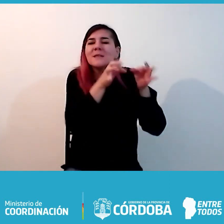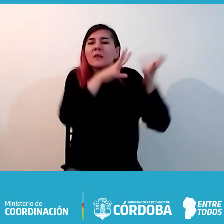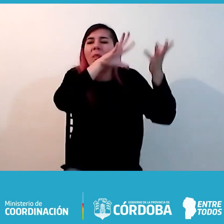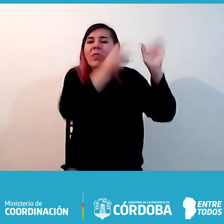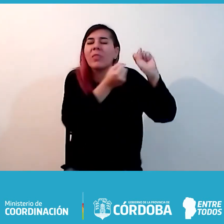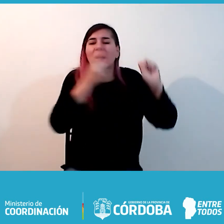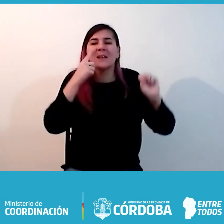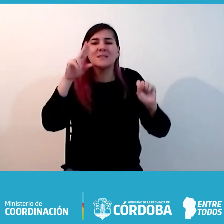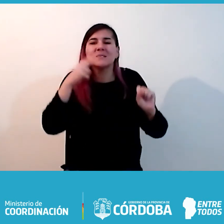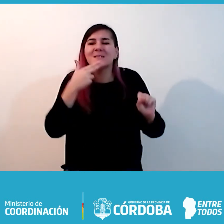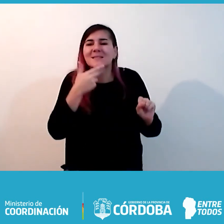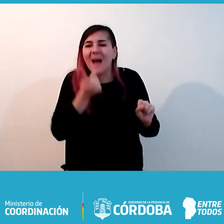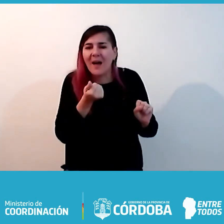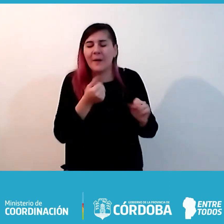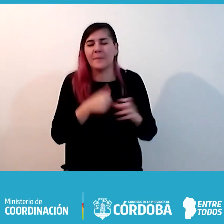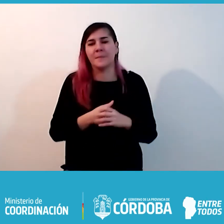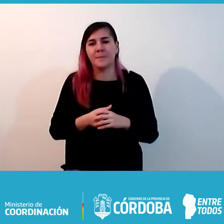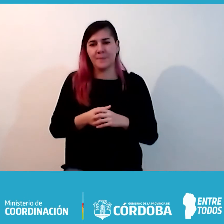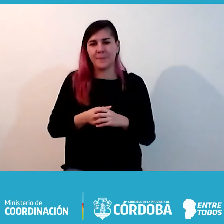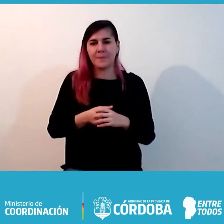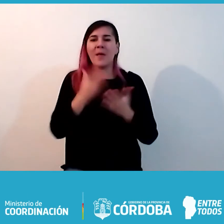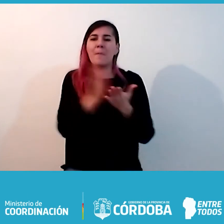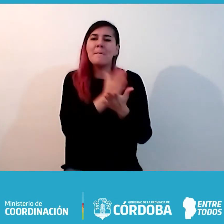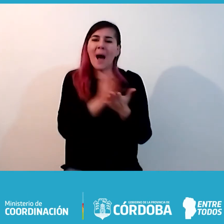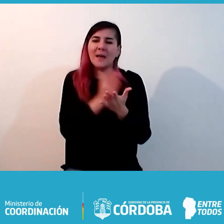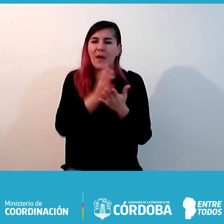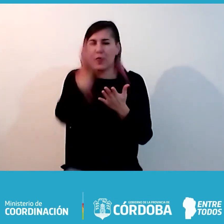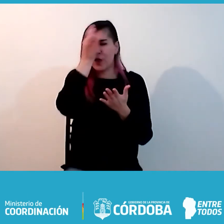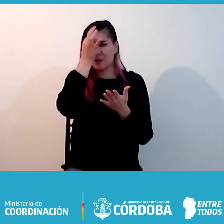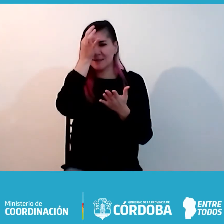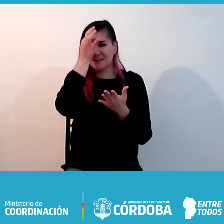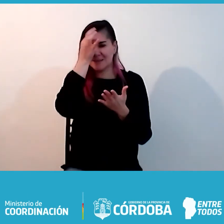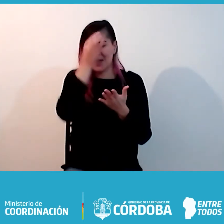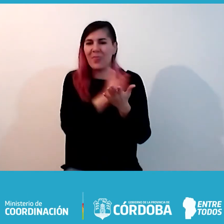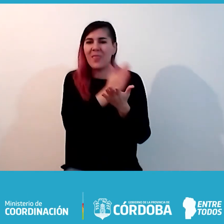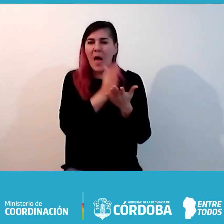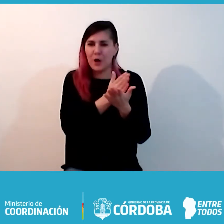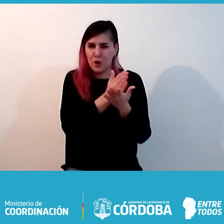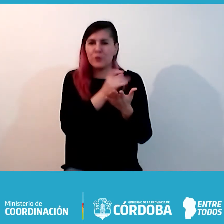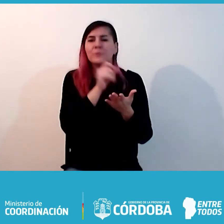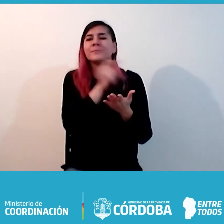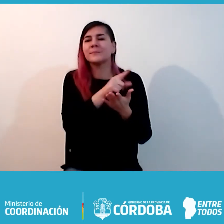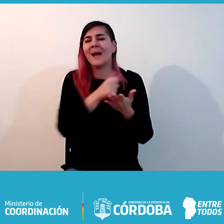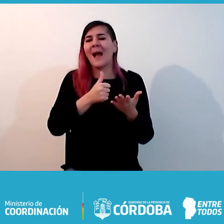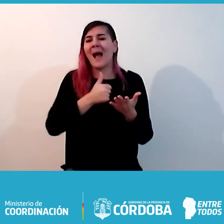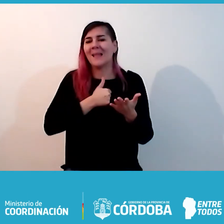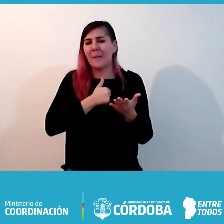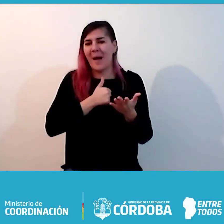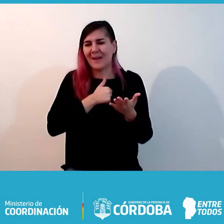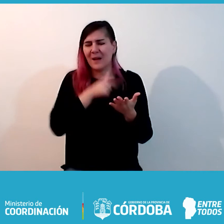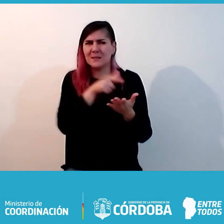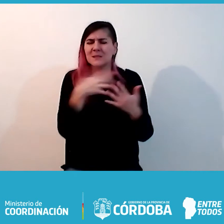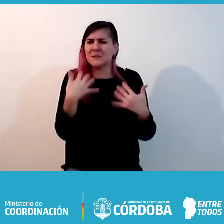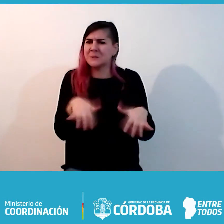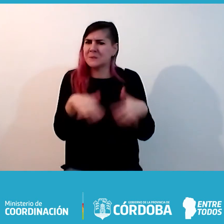IRSA. Cita diario, página 12 del día de ayer en relación a la provincia de Catamarca. Da escalofrío, dice, ver cómo